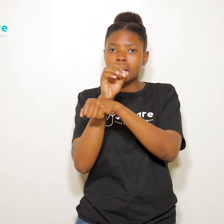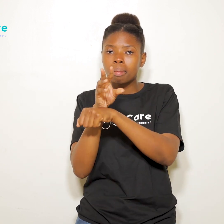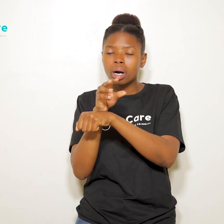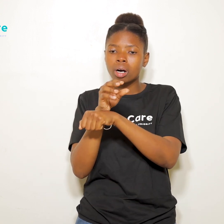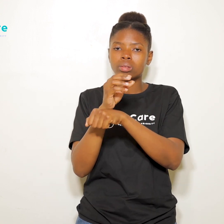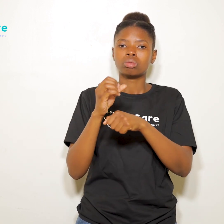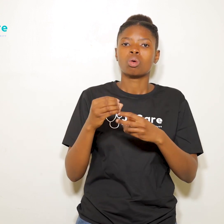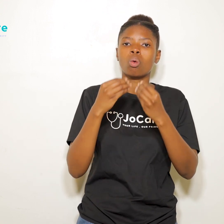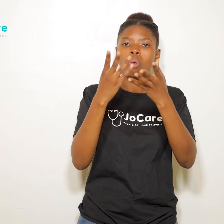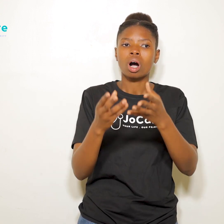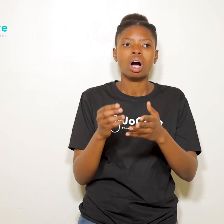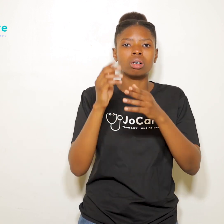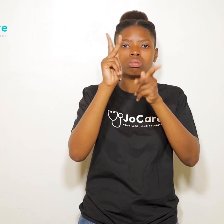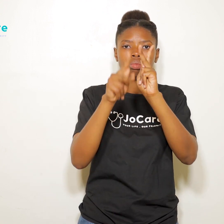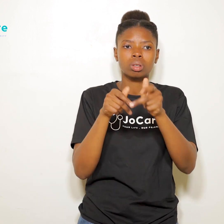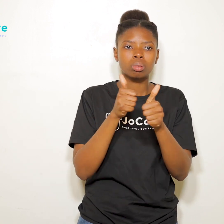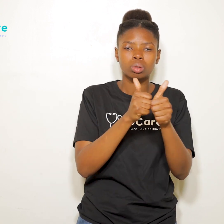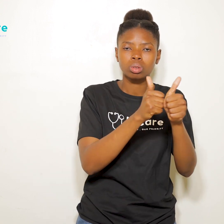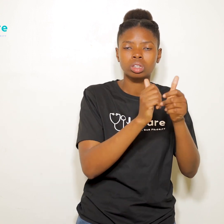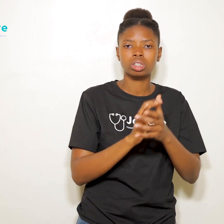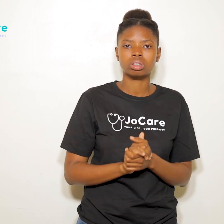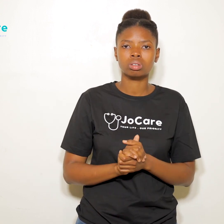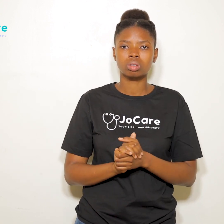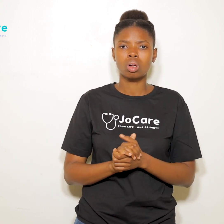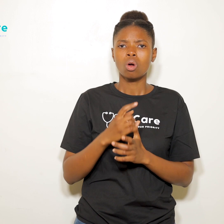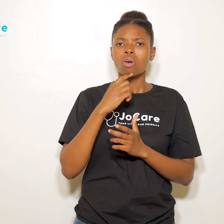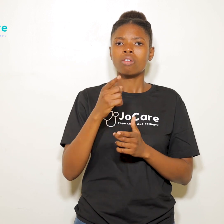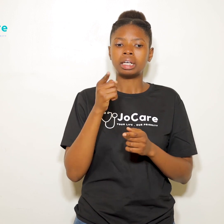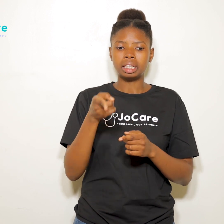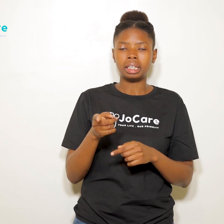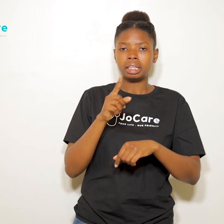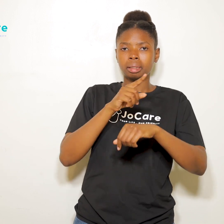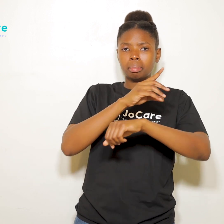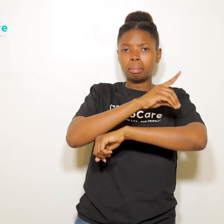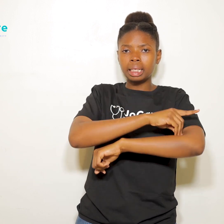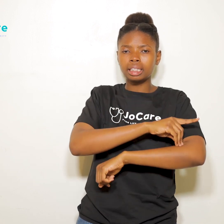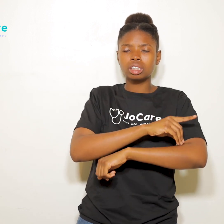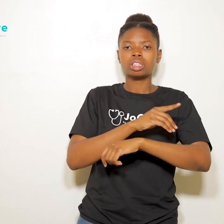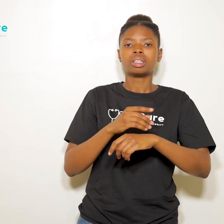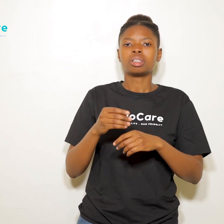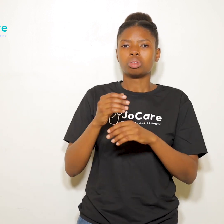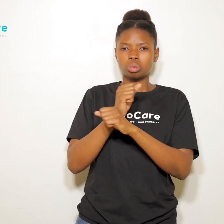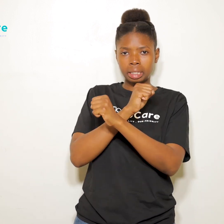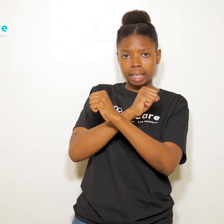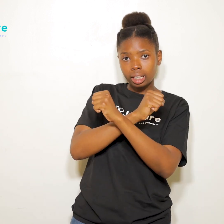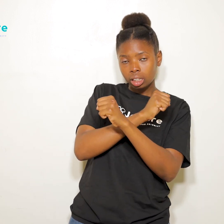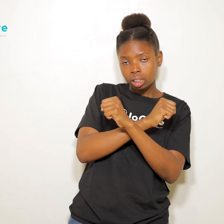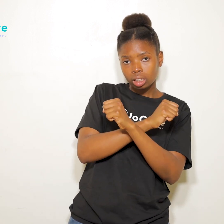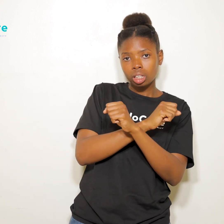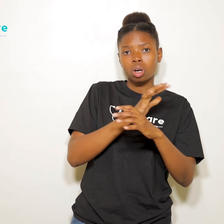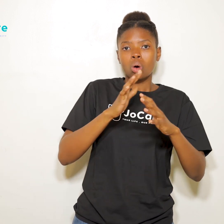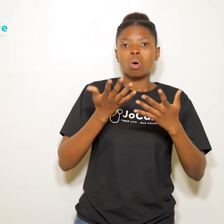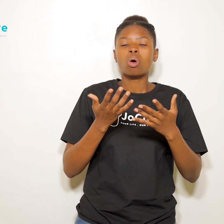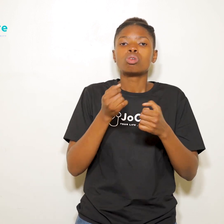minsi tuzayirinde cyangwa se tuzabijyemo cyane bitewe n'icyo umuntu